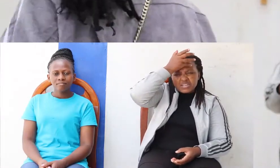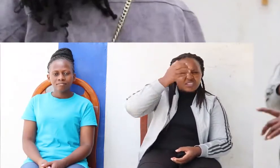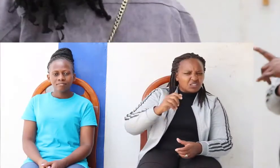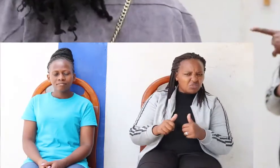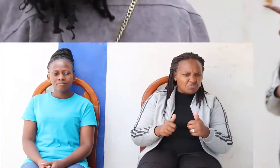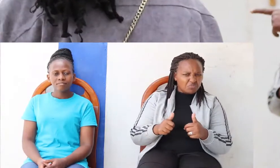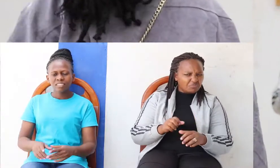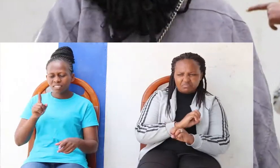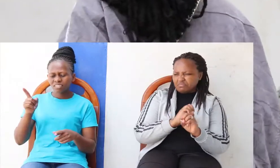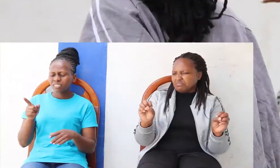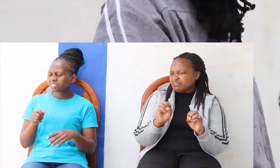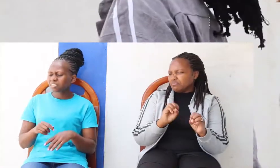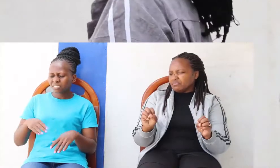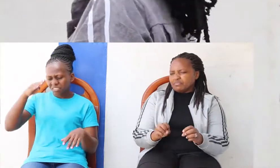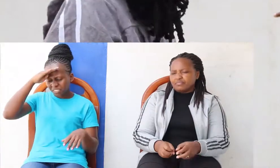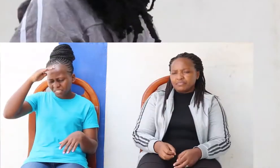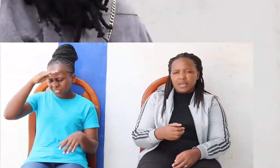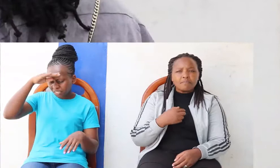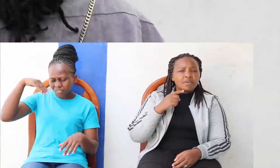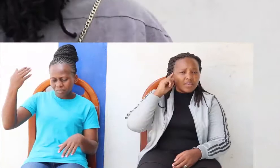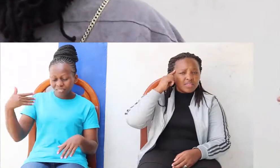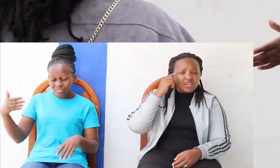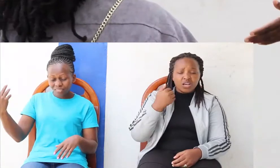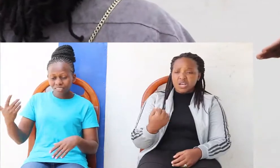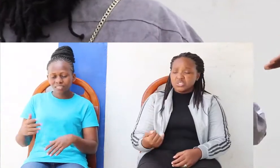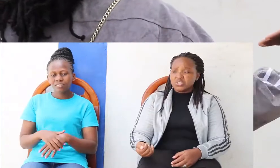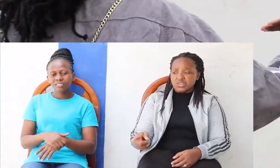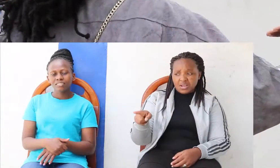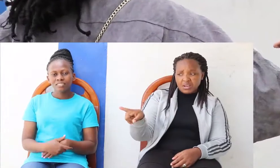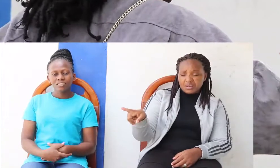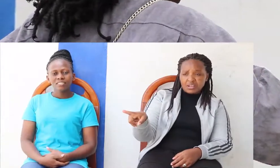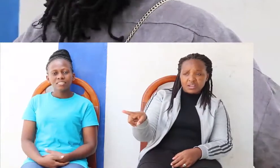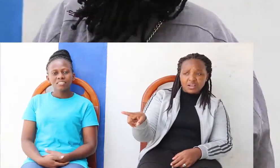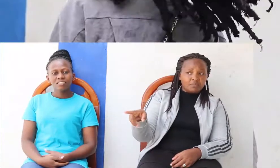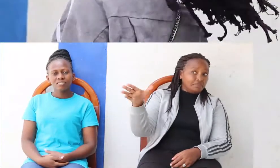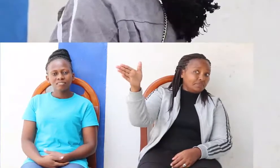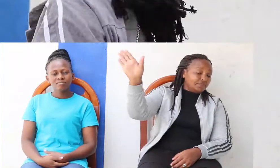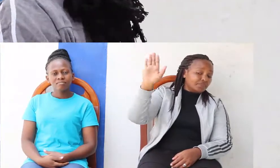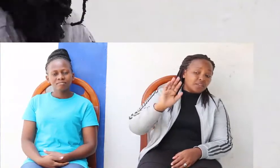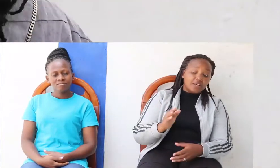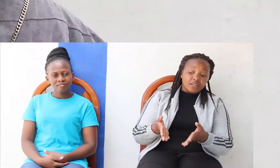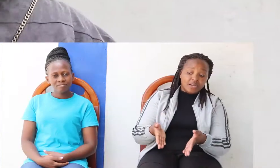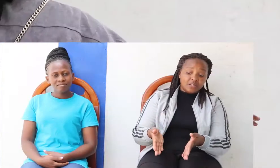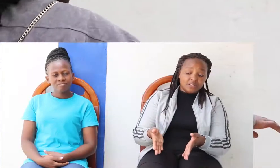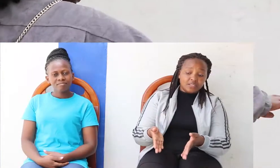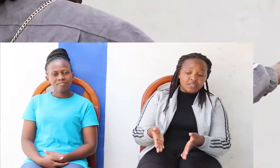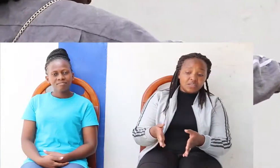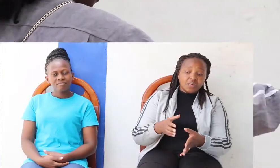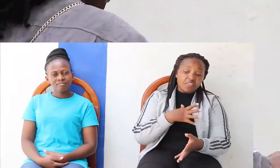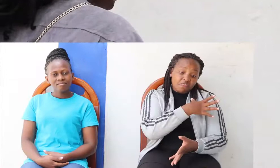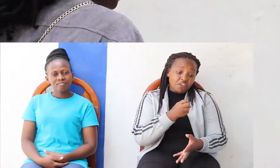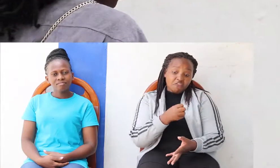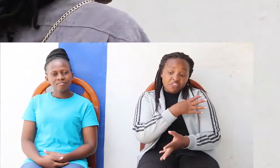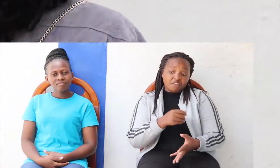hiyo. Amekuwa hivi kila siku. Mimi nashuku. Watoto na watoto wake? Hey, siku hizi hata ni kama washaanza